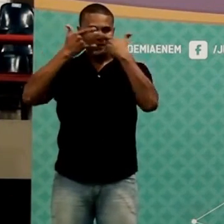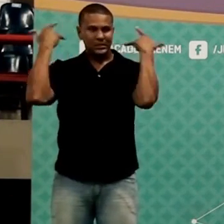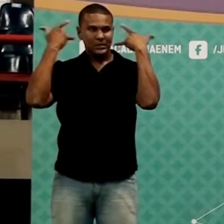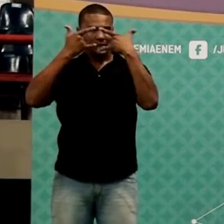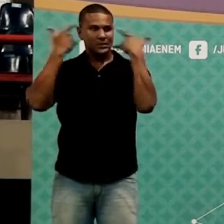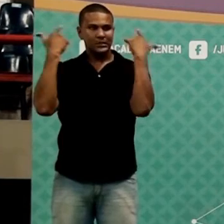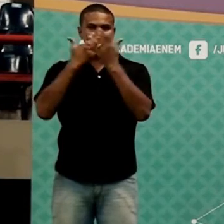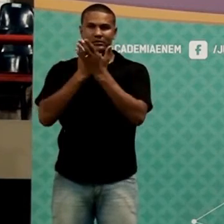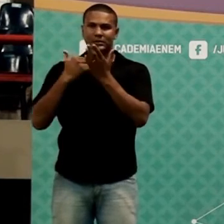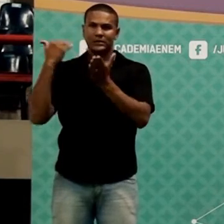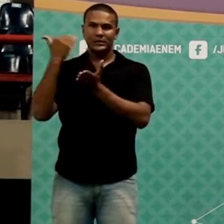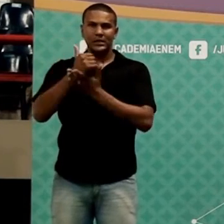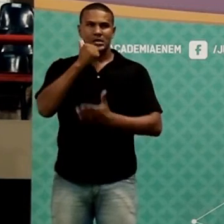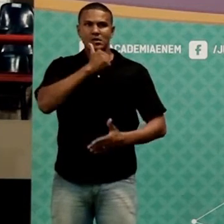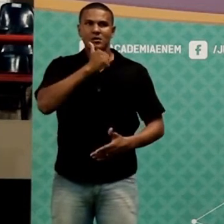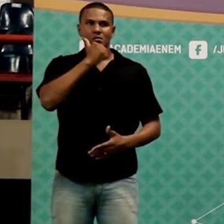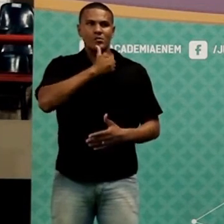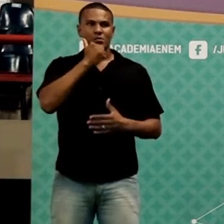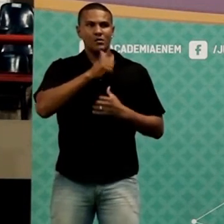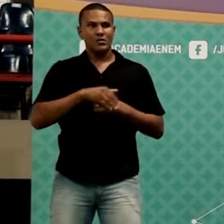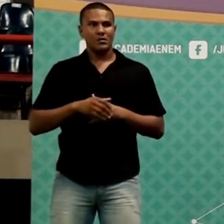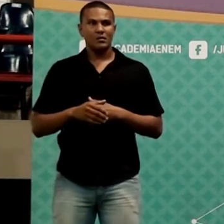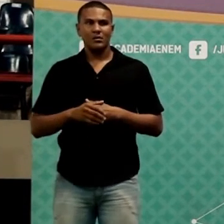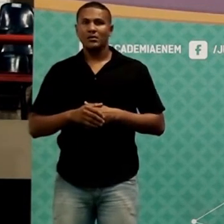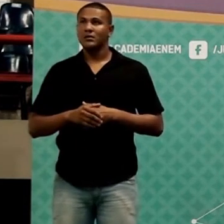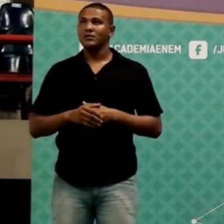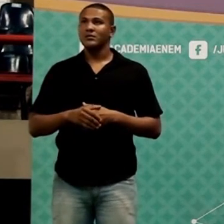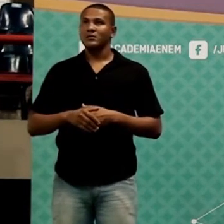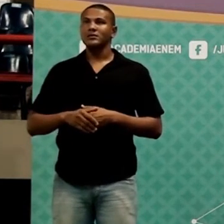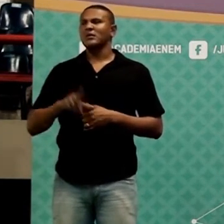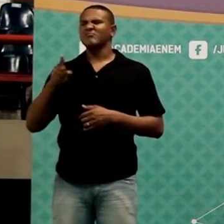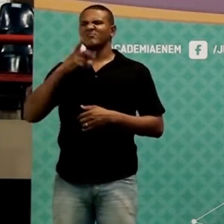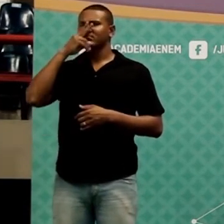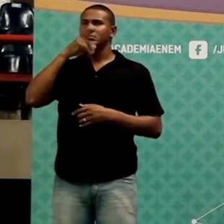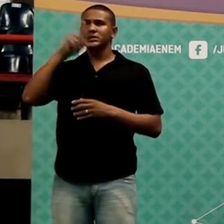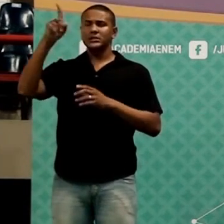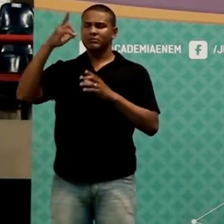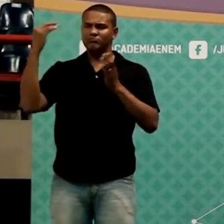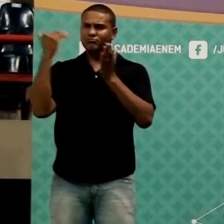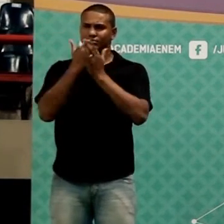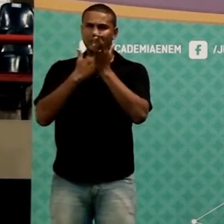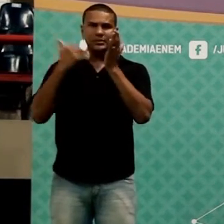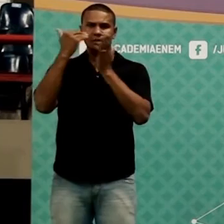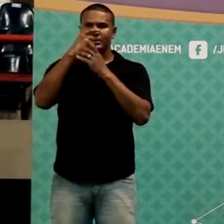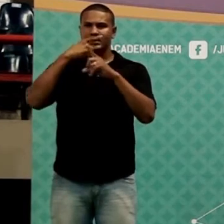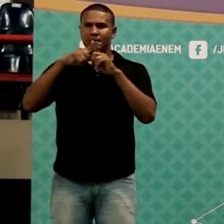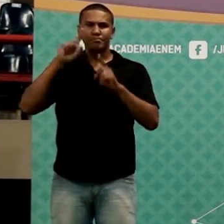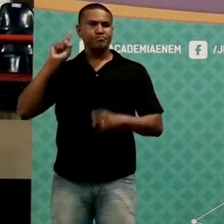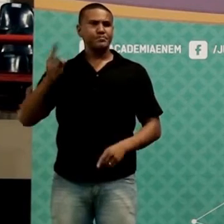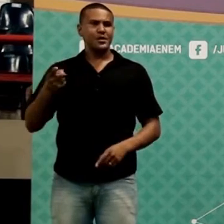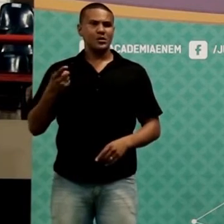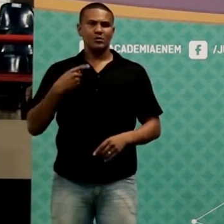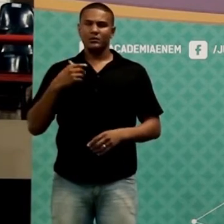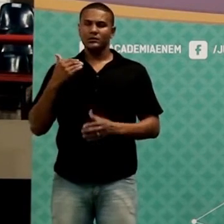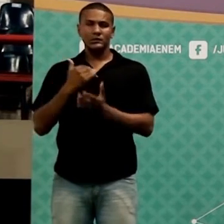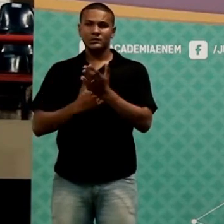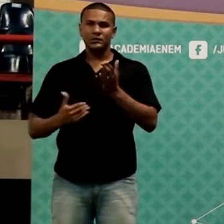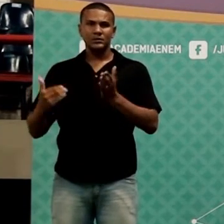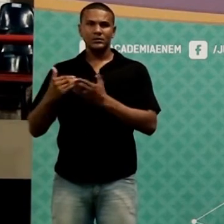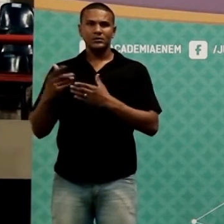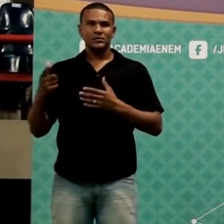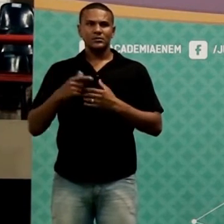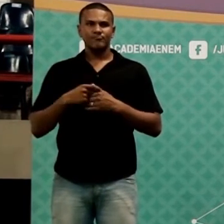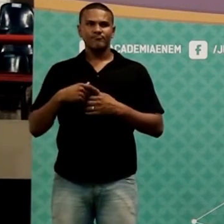Ela é a ambição na PG multiplicada por mil. A bicha, ela só queria ser o pique e o